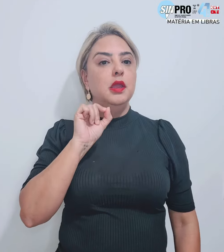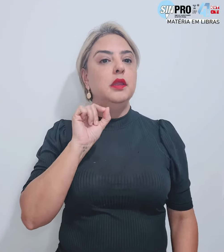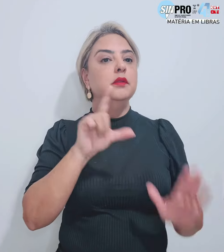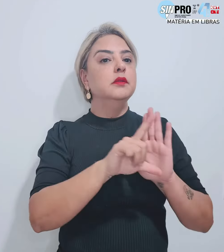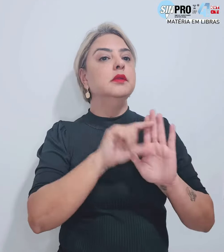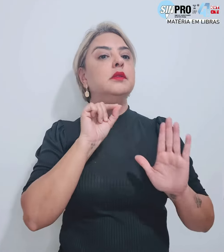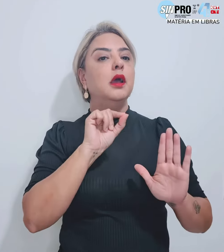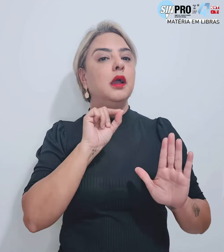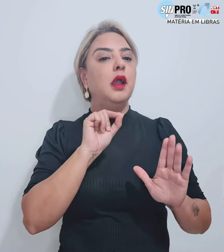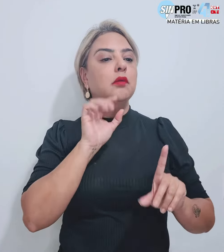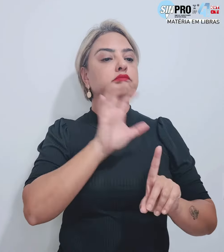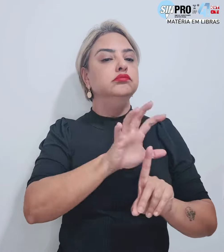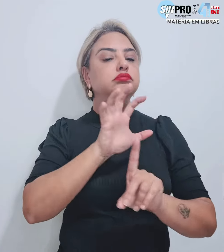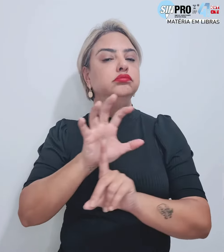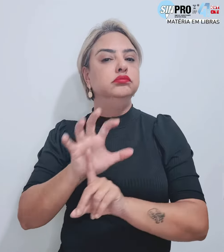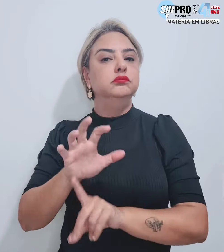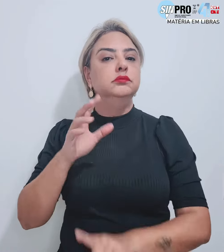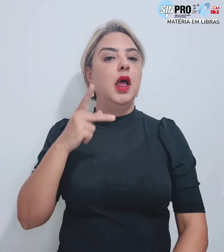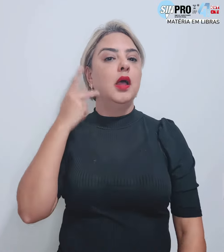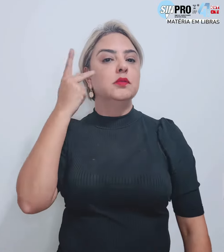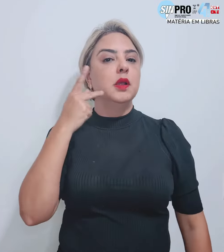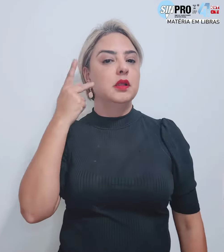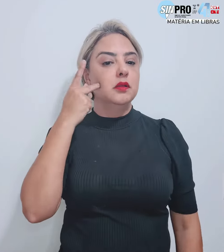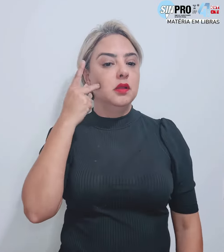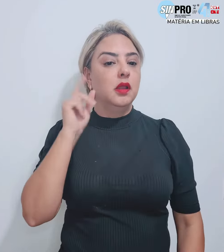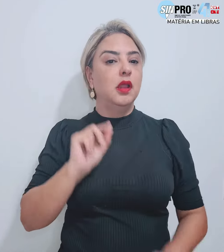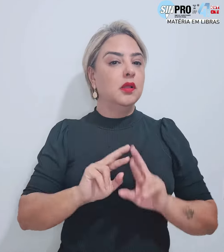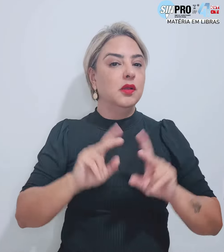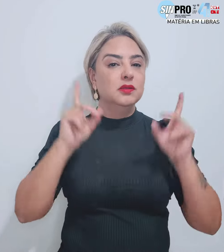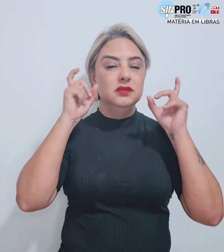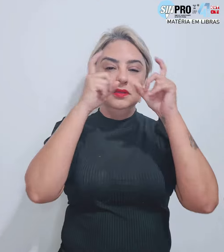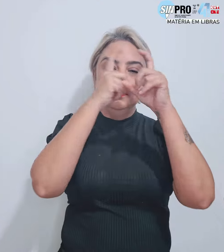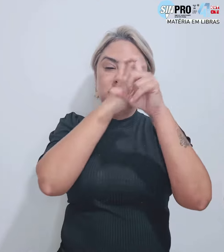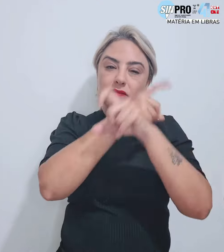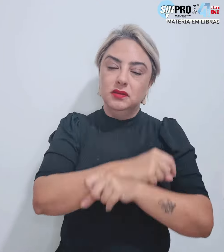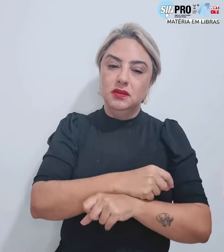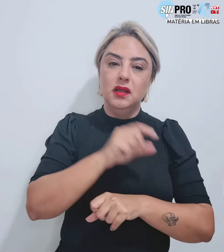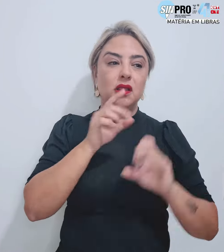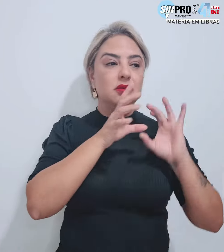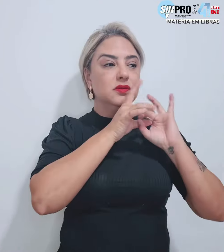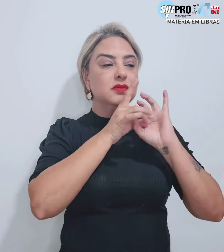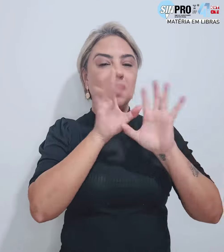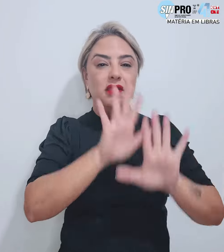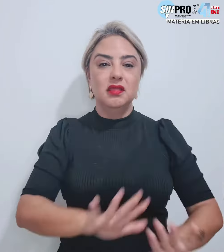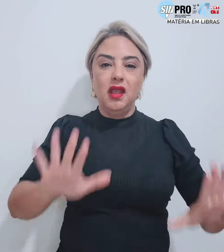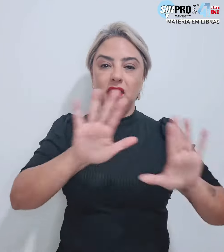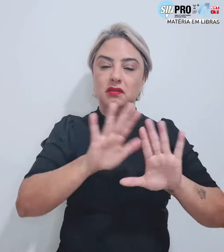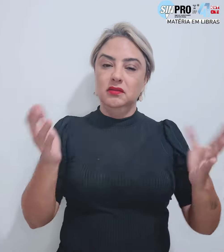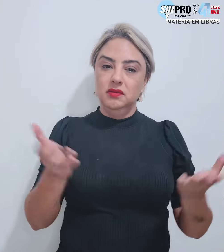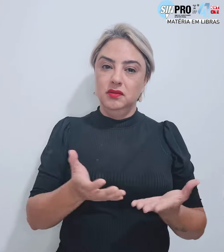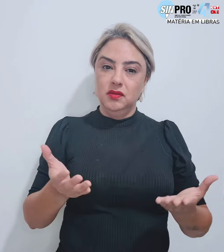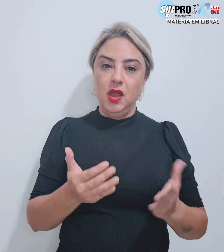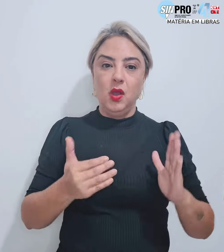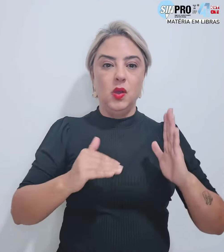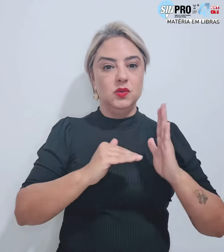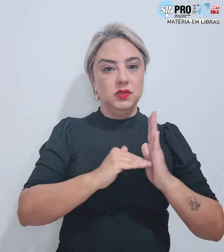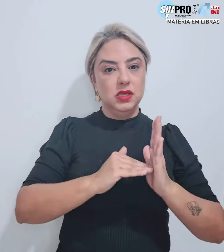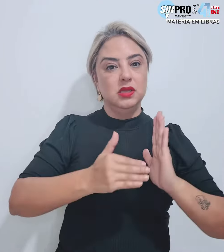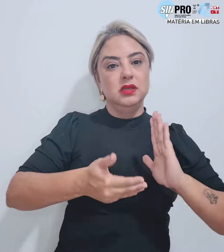pressão sobre os parlamentares com as dificuldades da conjuntura atual, em que o Senado e Câmara